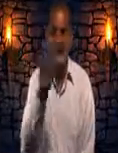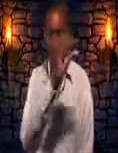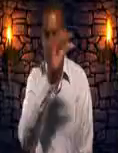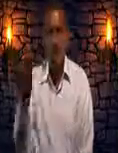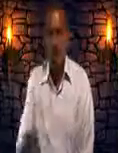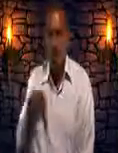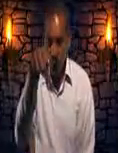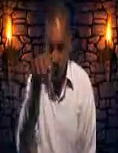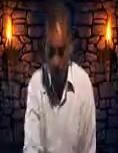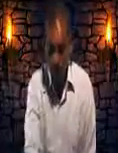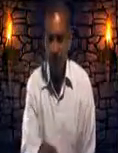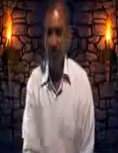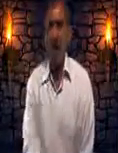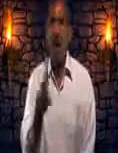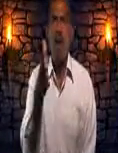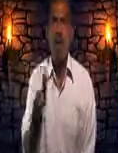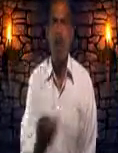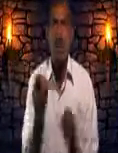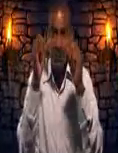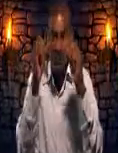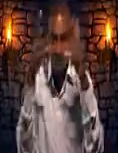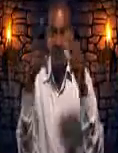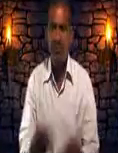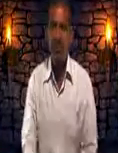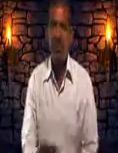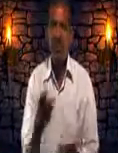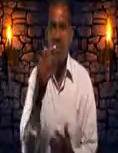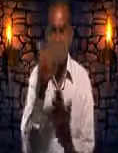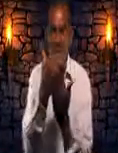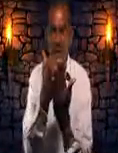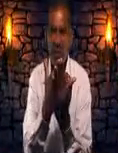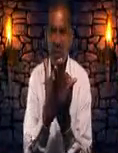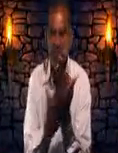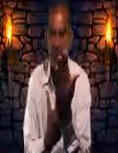வசனம் 21. இப்பொழுது இவன் பார்வை அடைந்த வகை